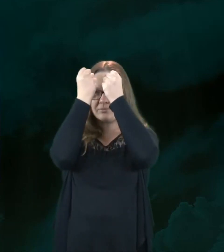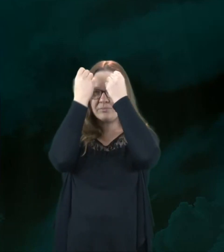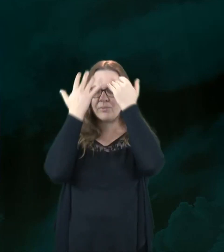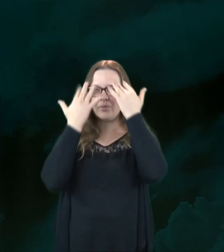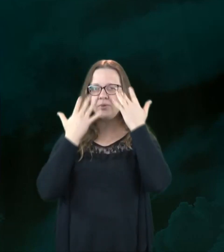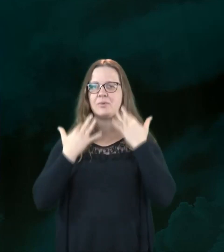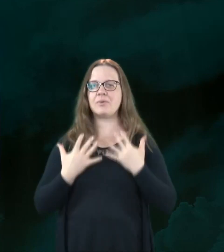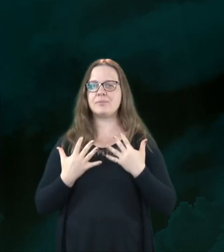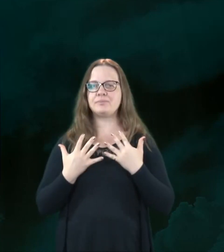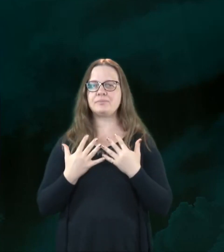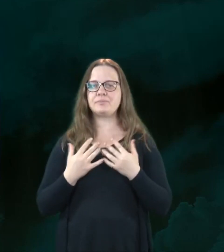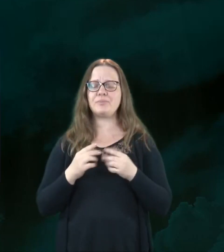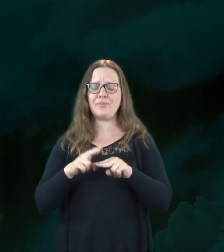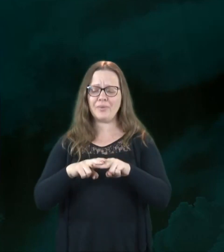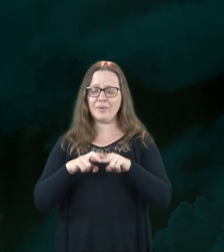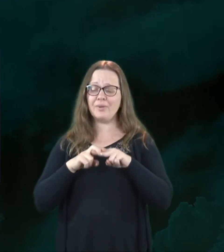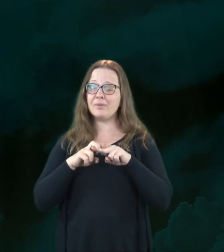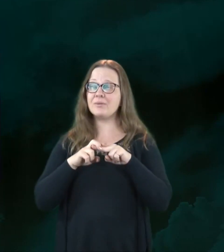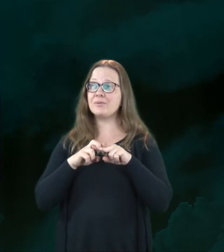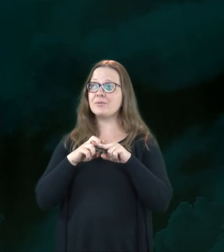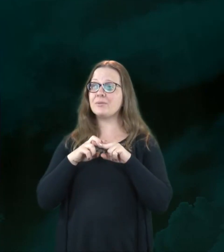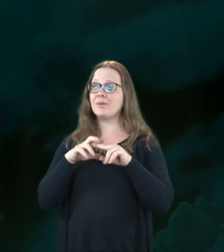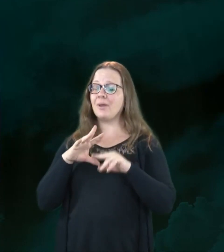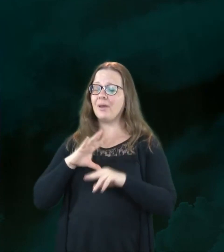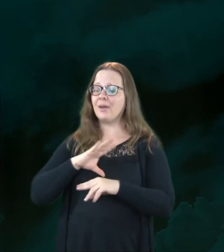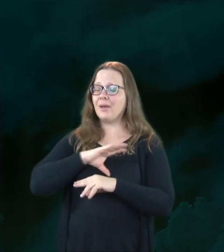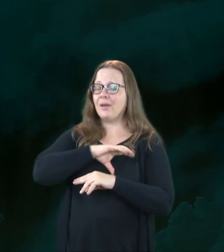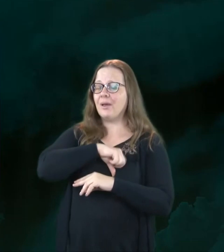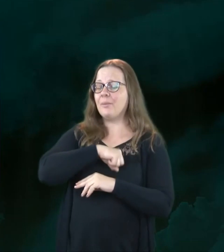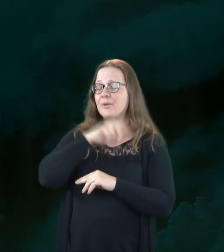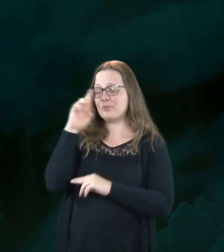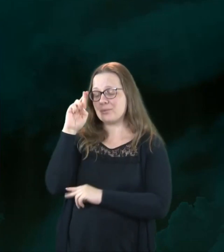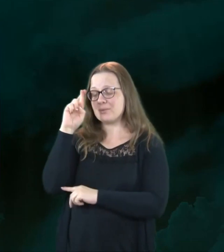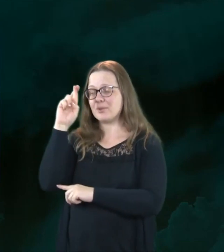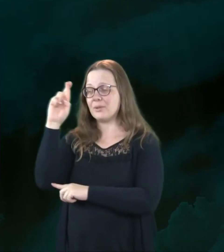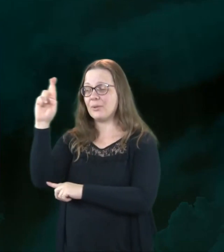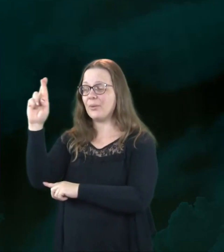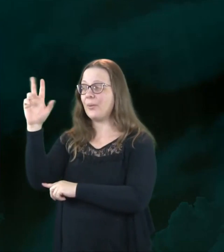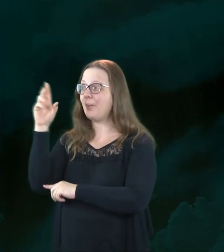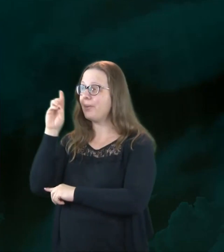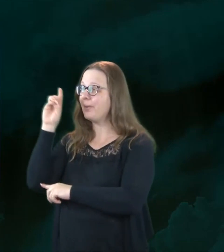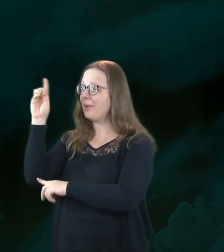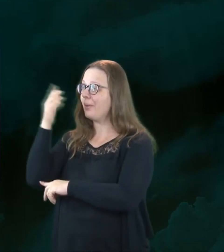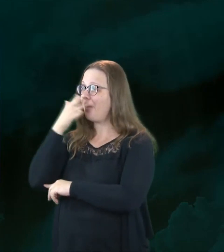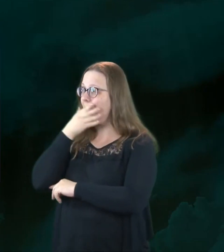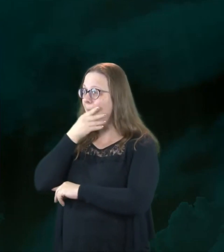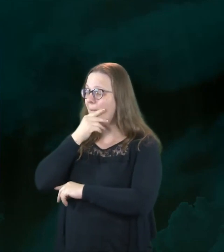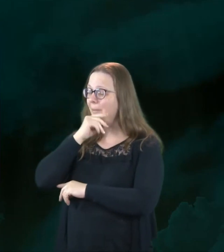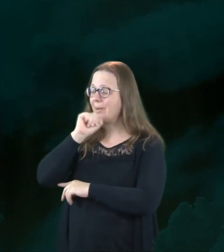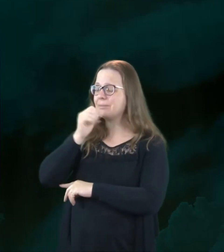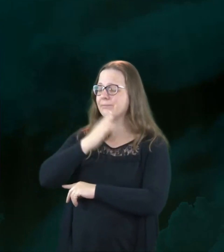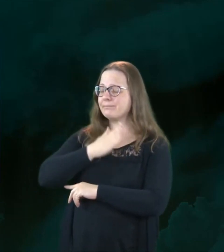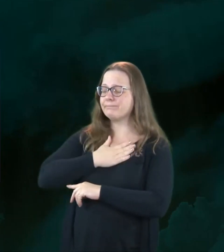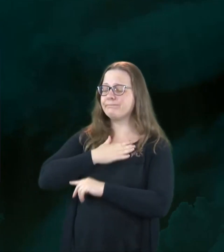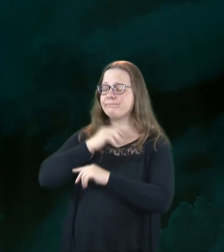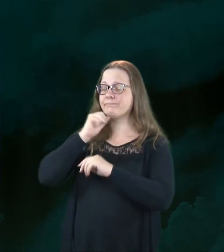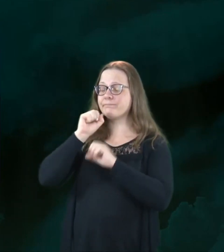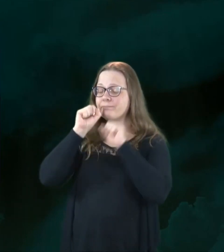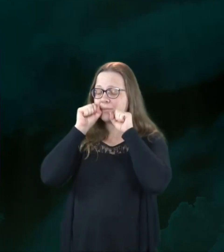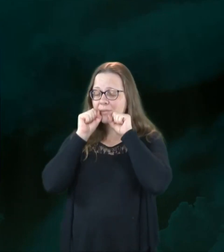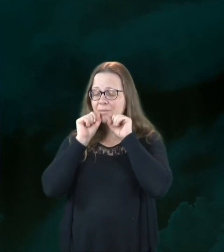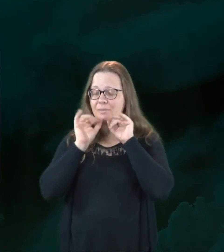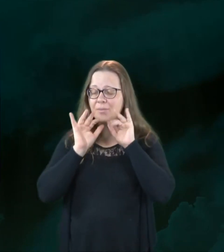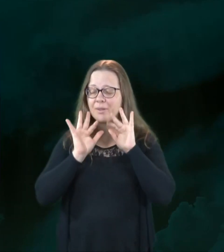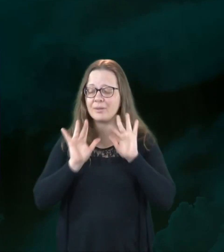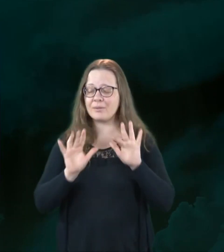Por isso, querido Senhor e nosso Pai, nós queremos, Senhor, pedir a Tua bênção sobre todos que estão nos